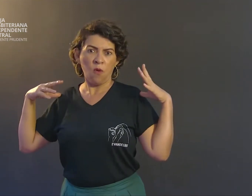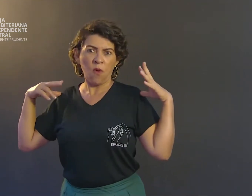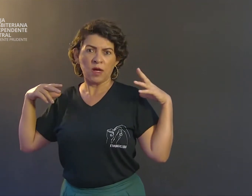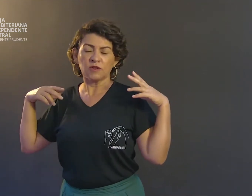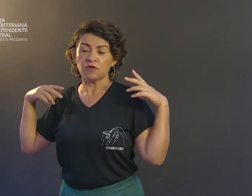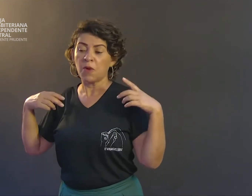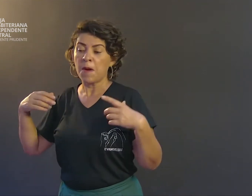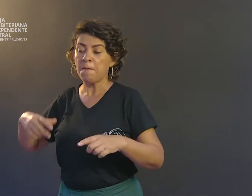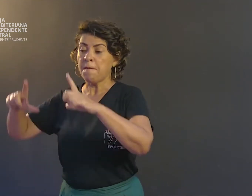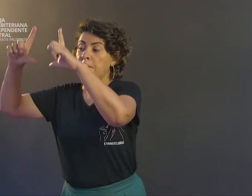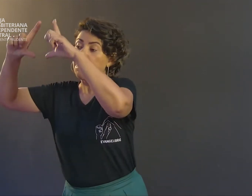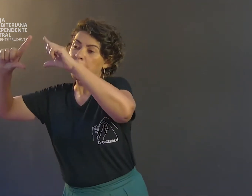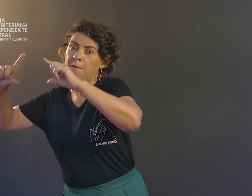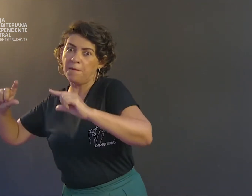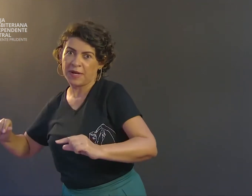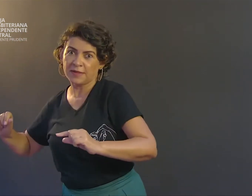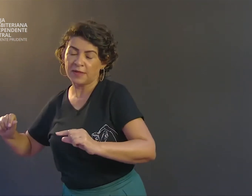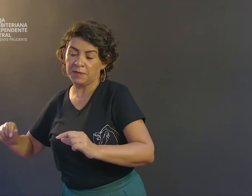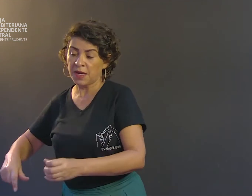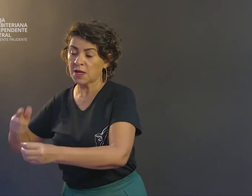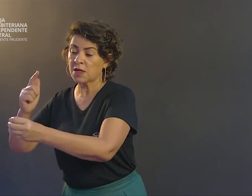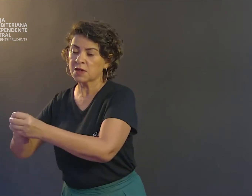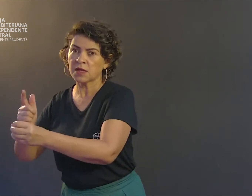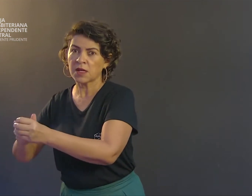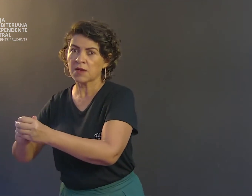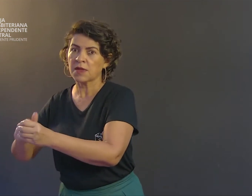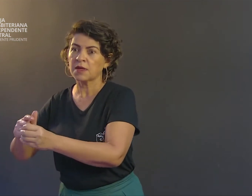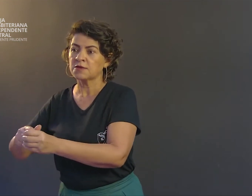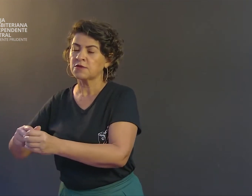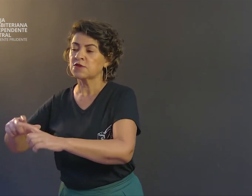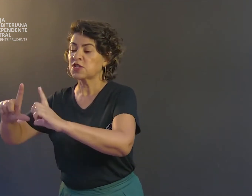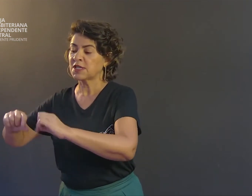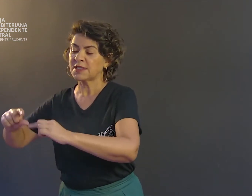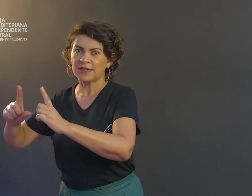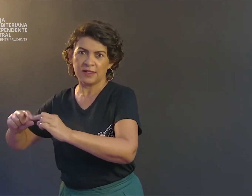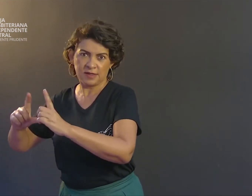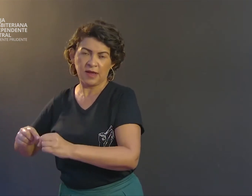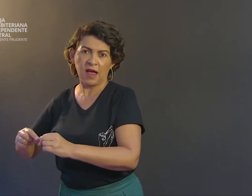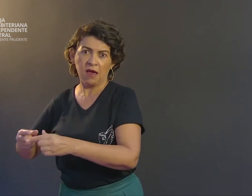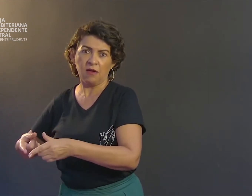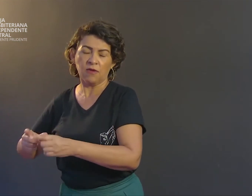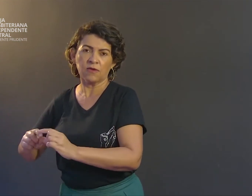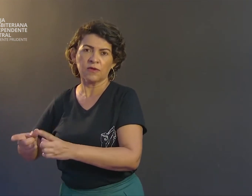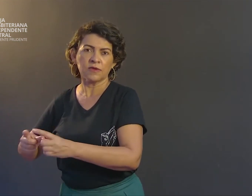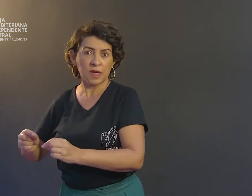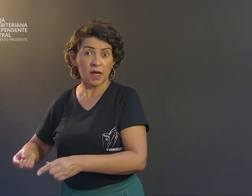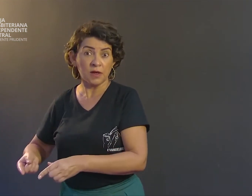ajudá-lo neste embate, e então adquiriu a vitória, podendo, portanto, levar ao profeta